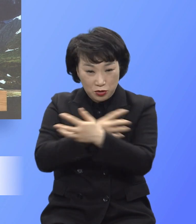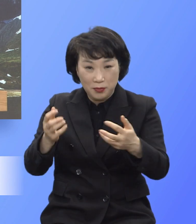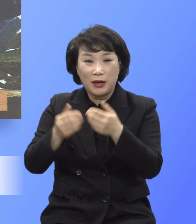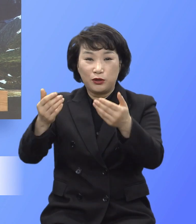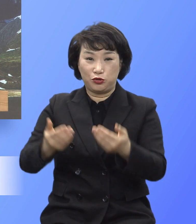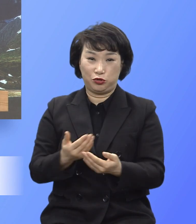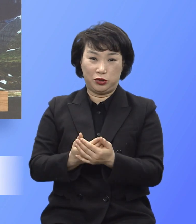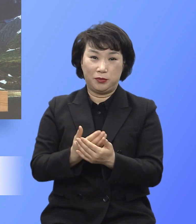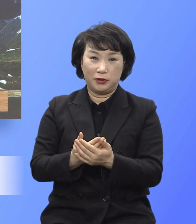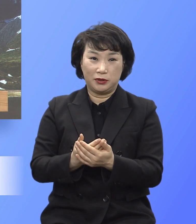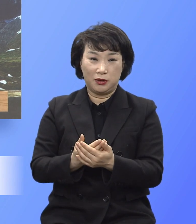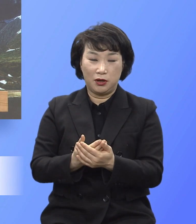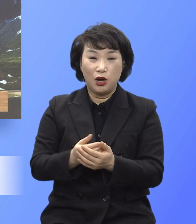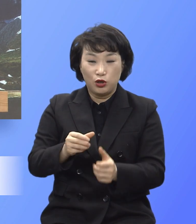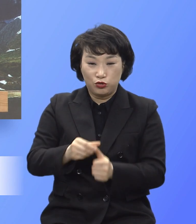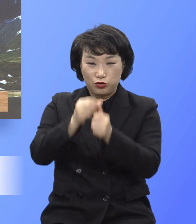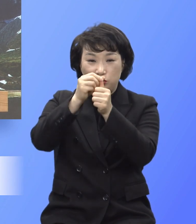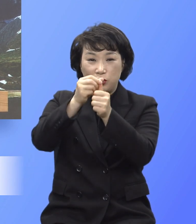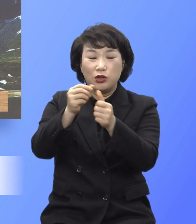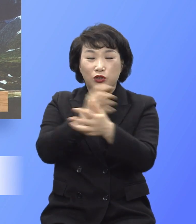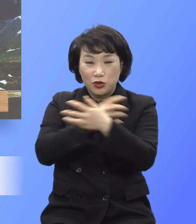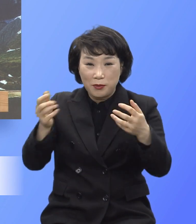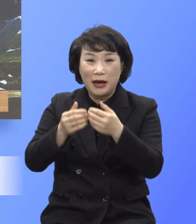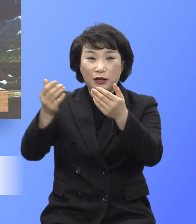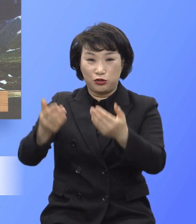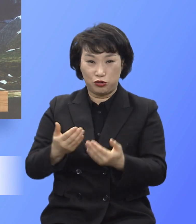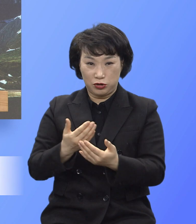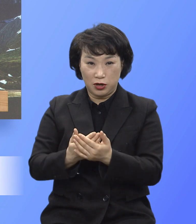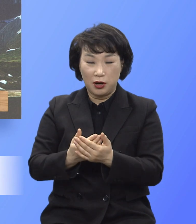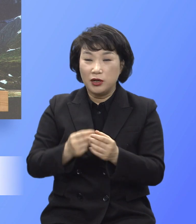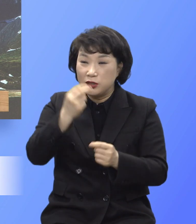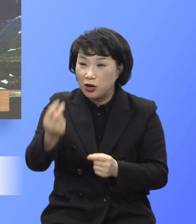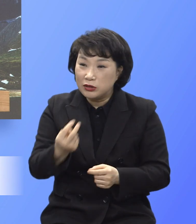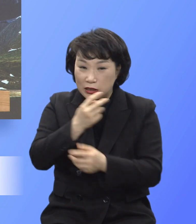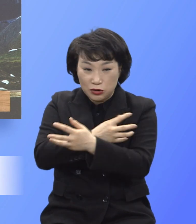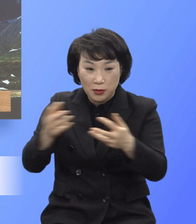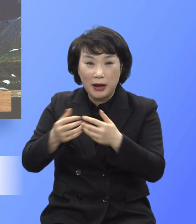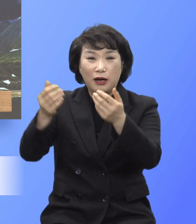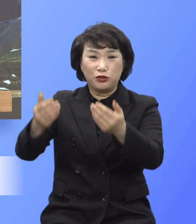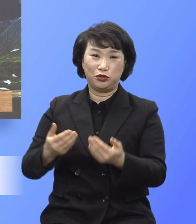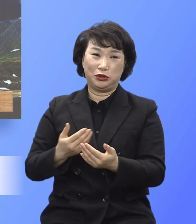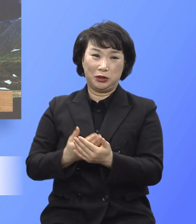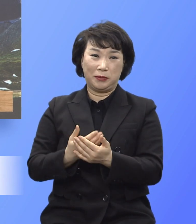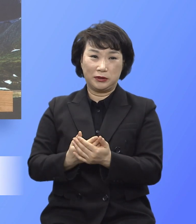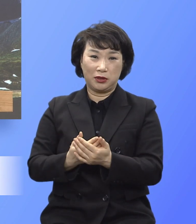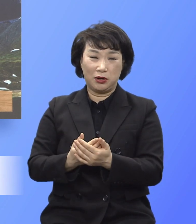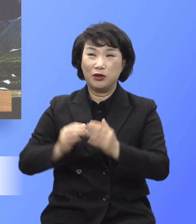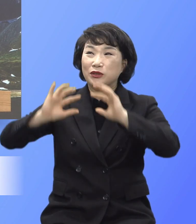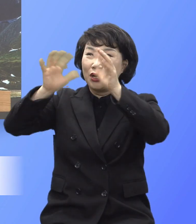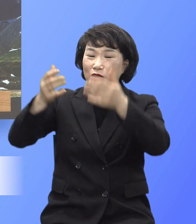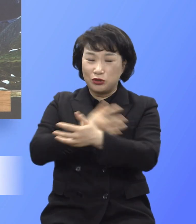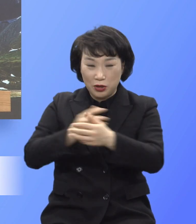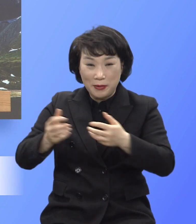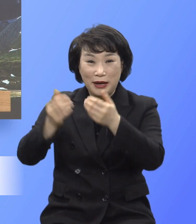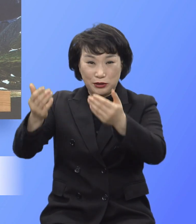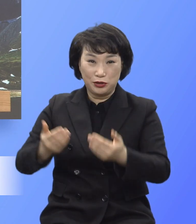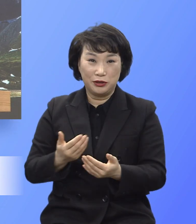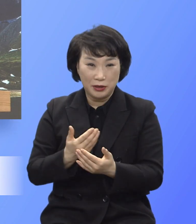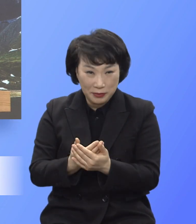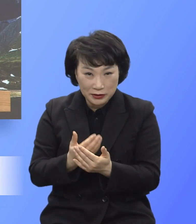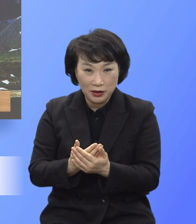가득하게 하옵소서, 구원으로 가득하게 하옵소서, 영생으로 가득하게 하옵소서, 천국으로 가득하게